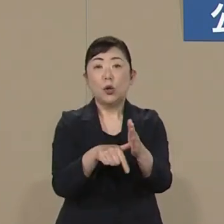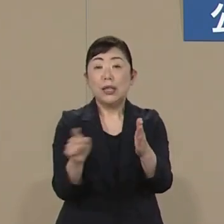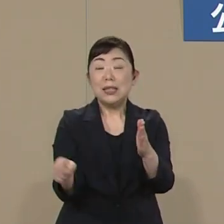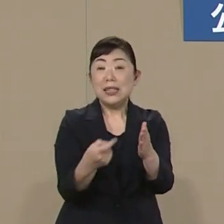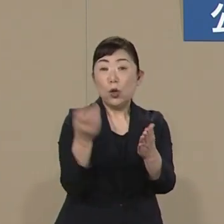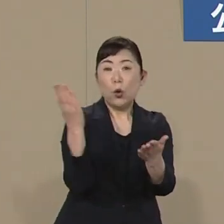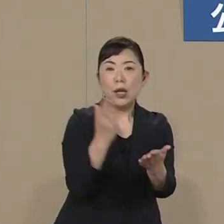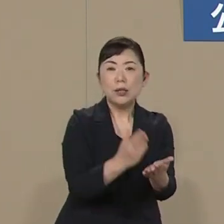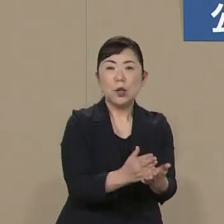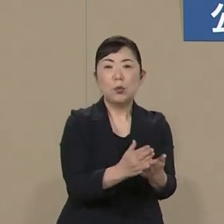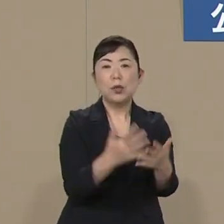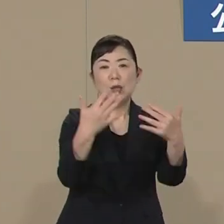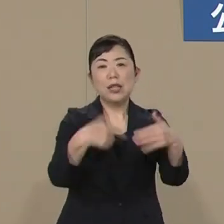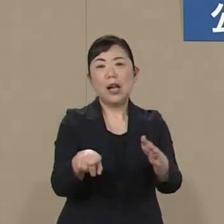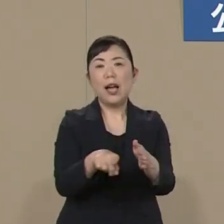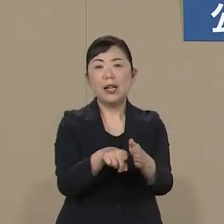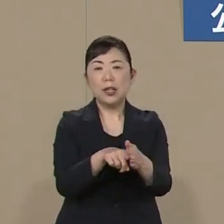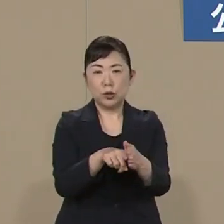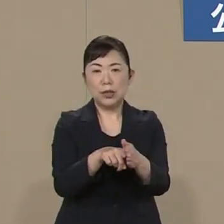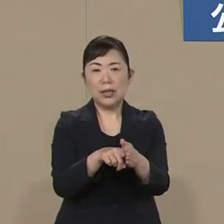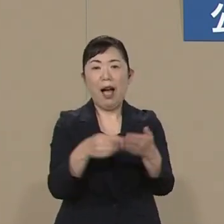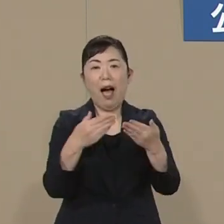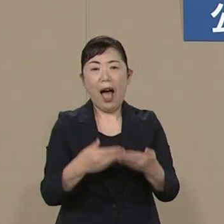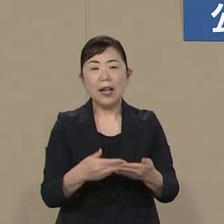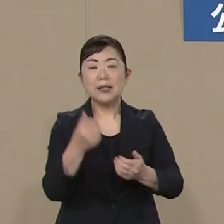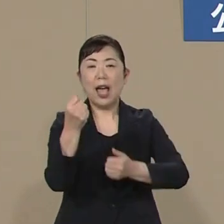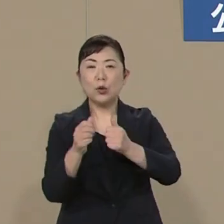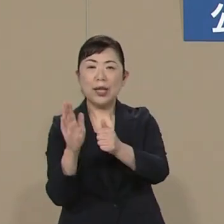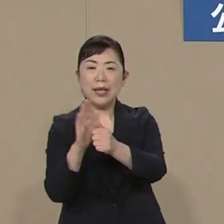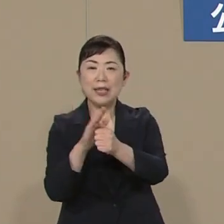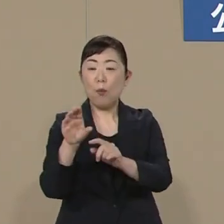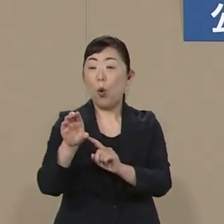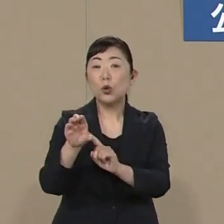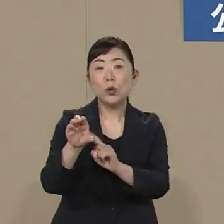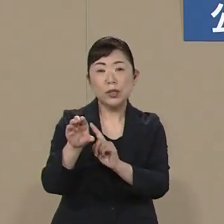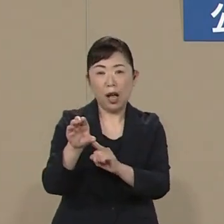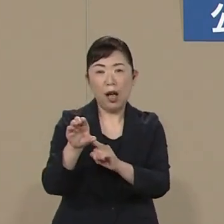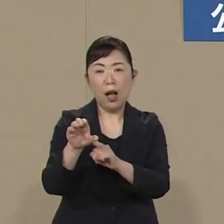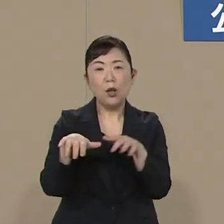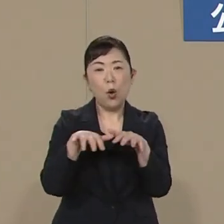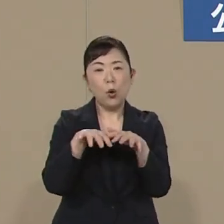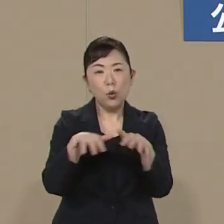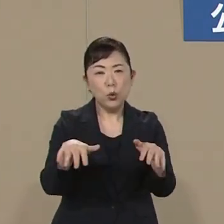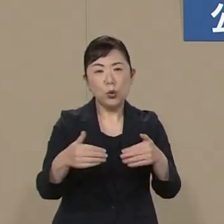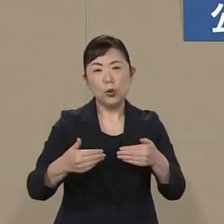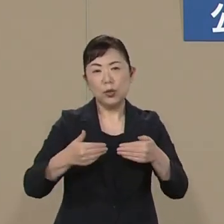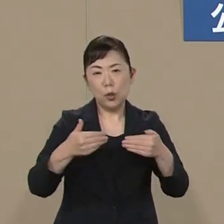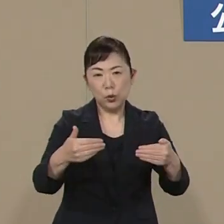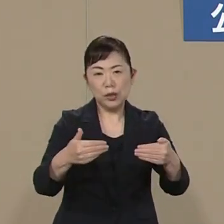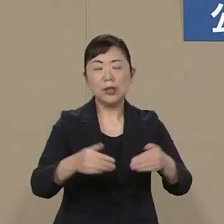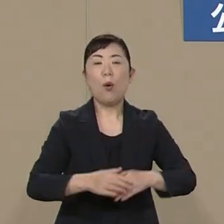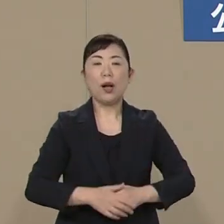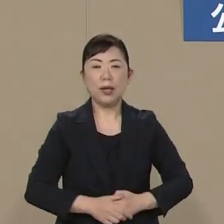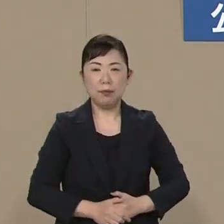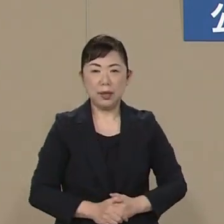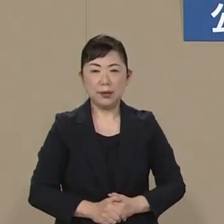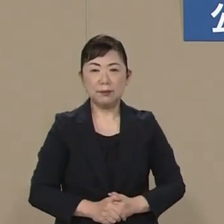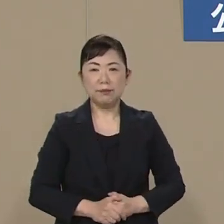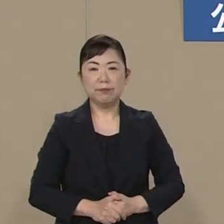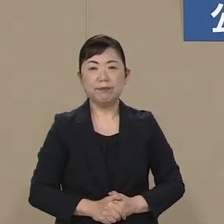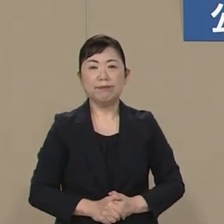自動ブレーキがかかる装置が付いた安全運転サポート車の普及促進を図り